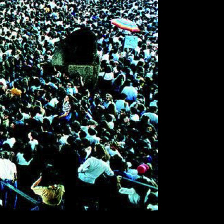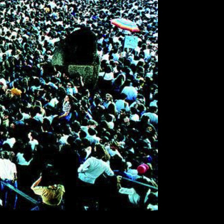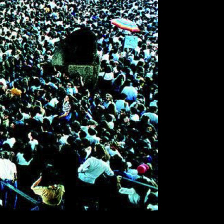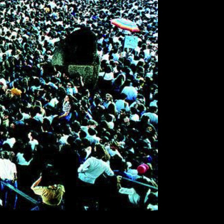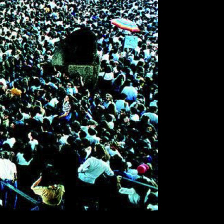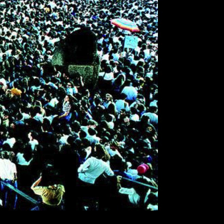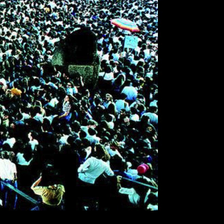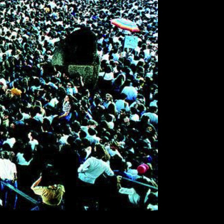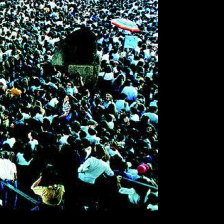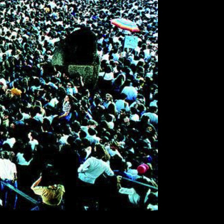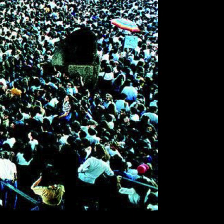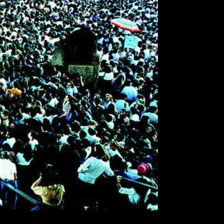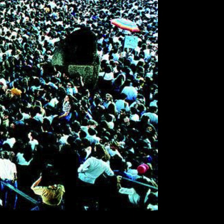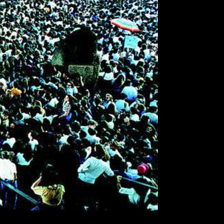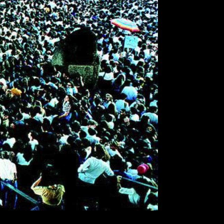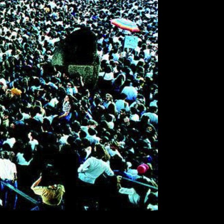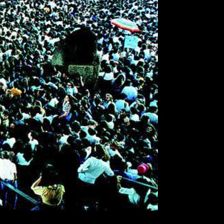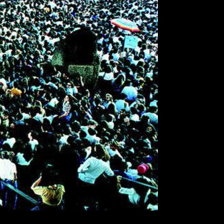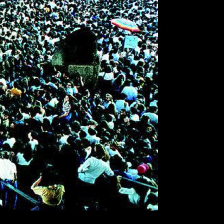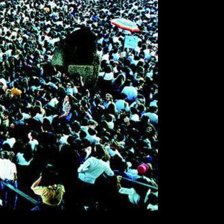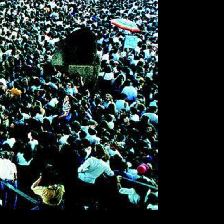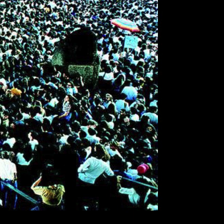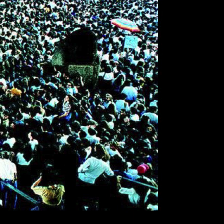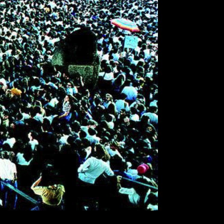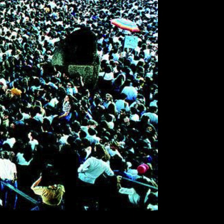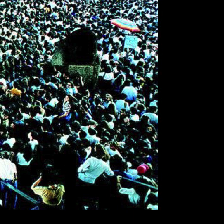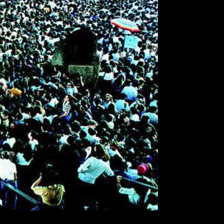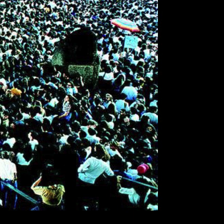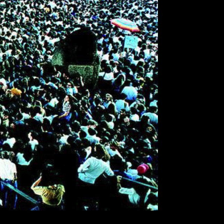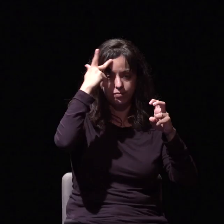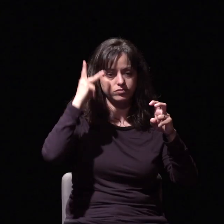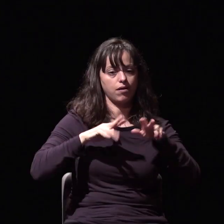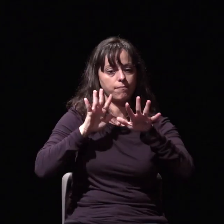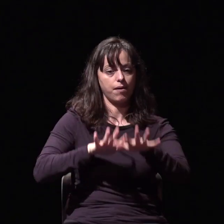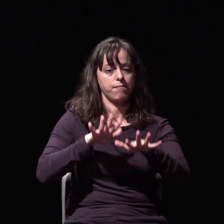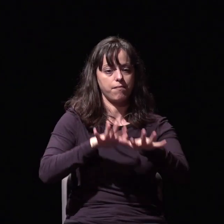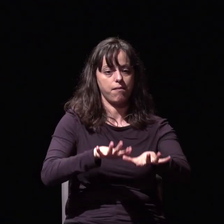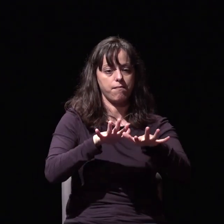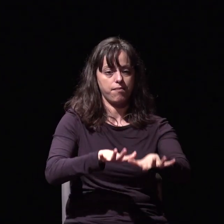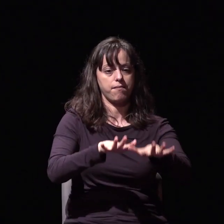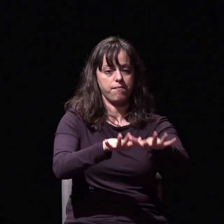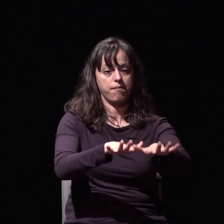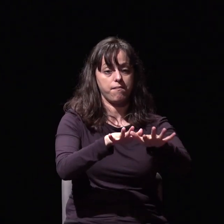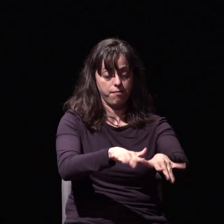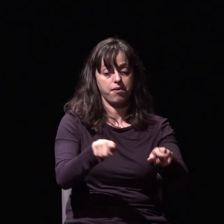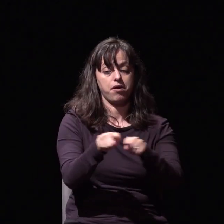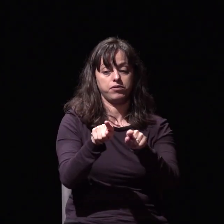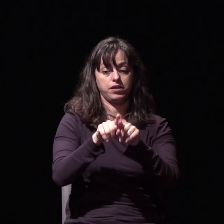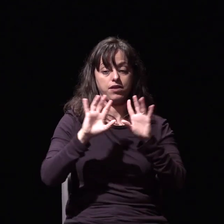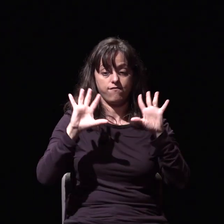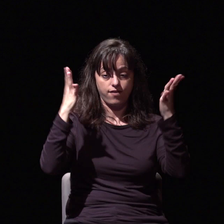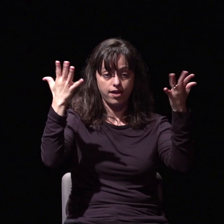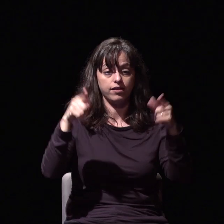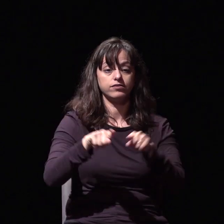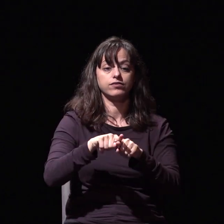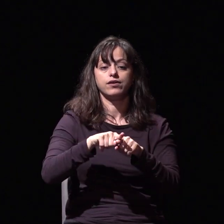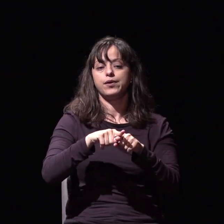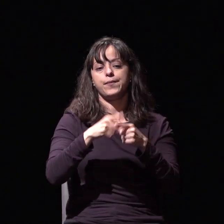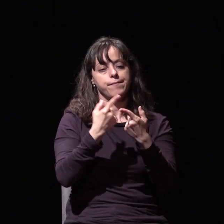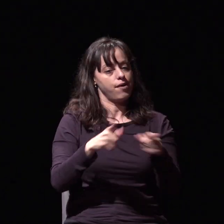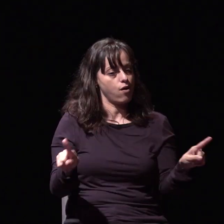MASP passaram a ser palco de manifestações coletivas de grande público. Exemplos desses eventos vão dos espetáculos